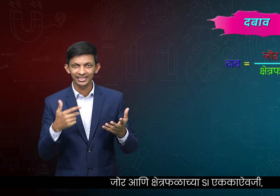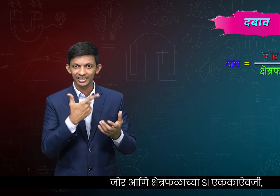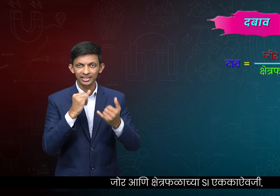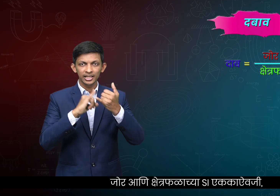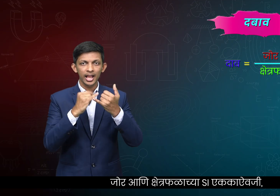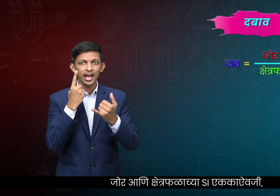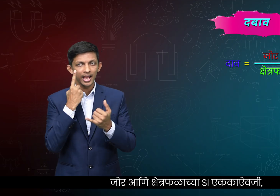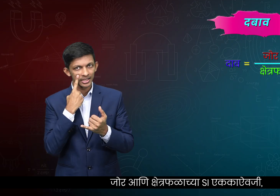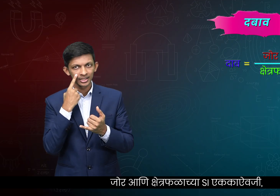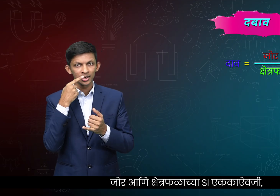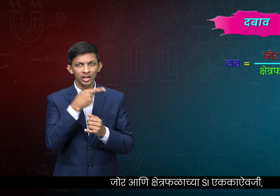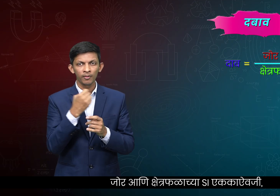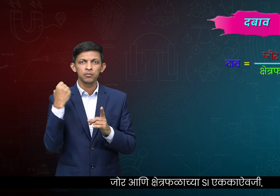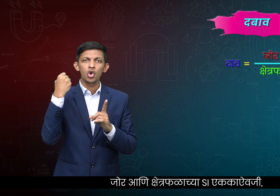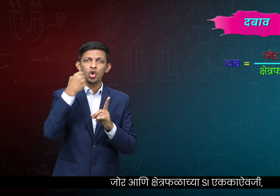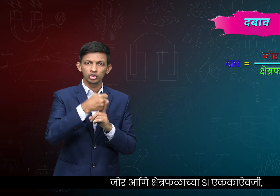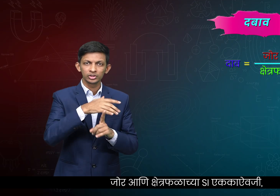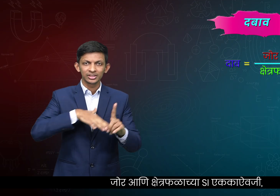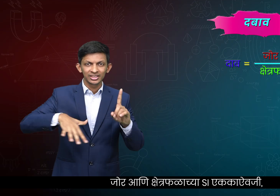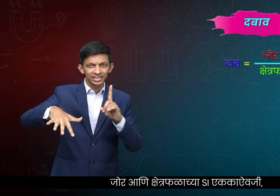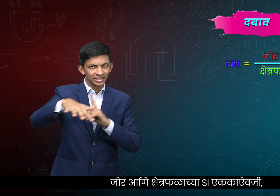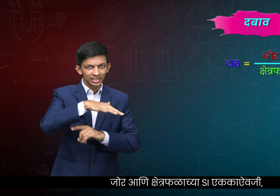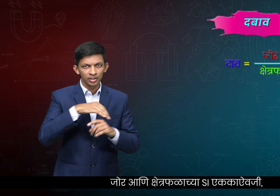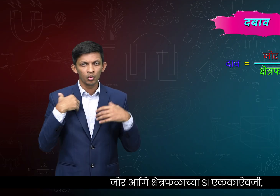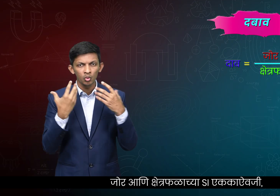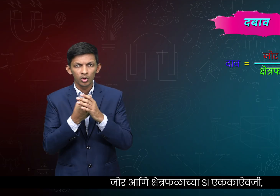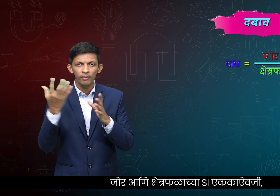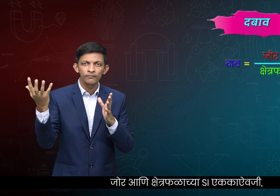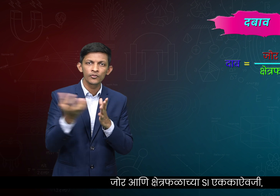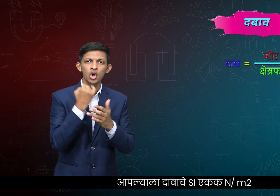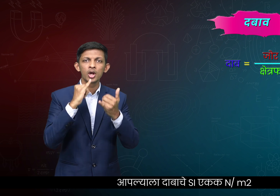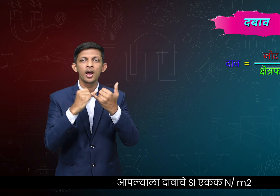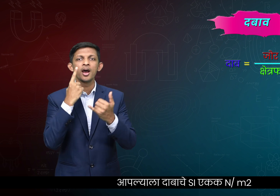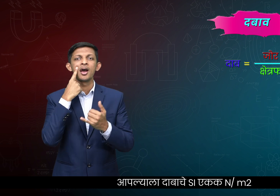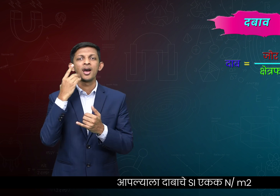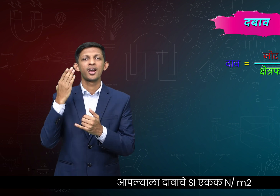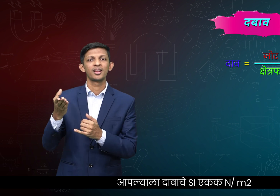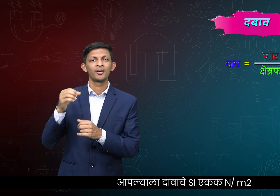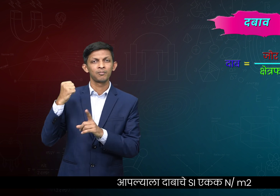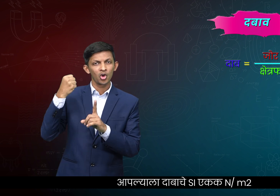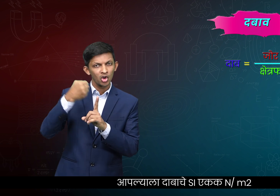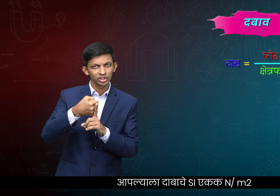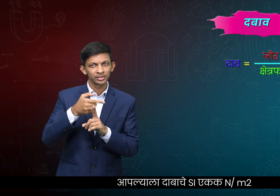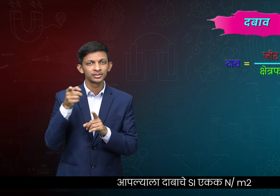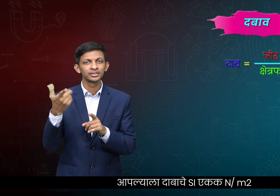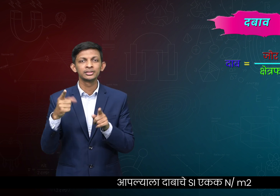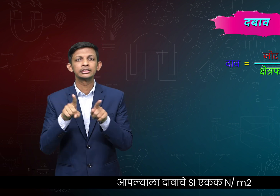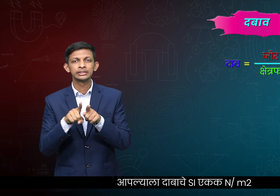जोर आणि क्षेत्रफळाच्या SI एककाऐवजी आपल्याला दाबाचे SI